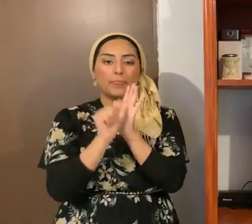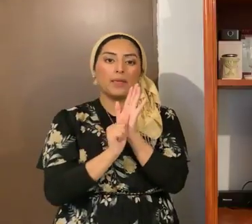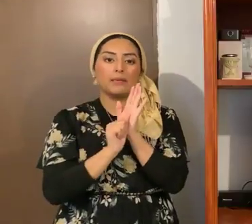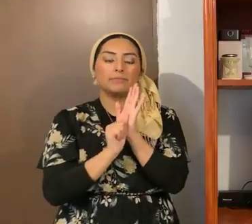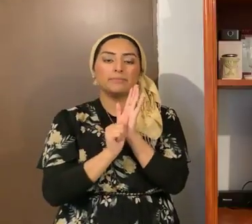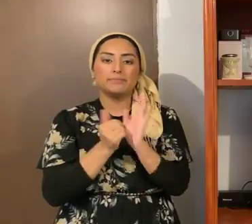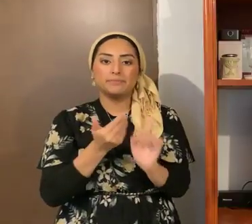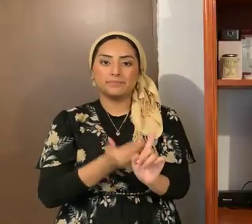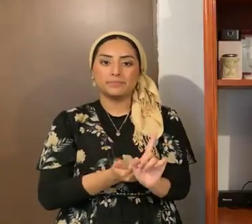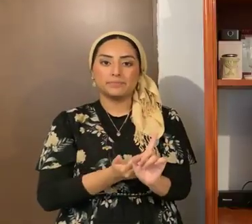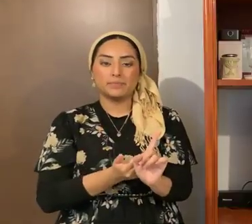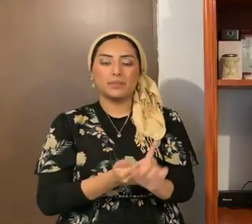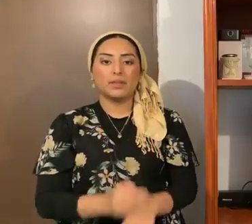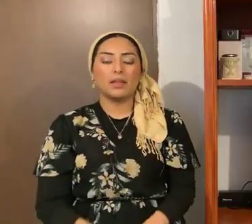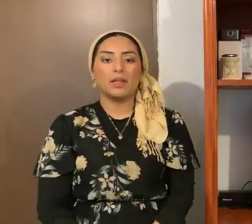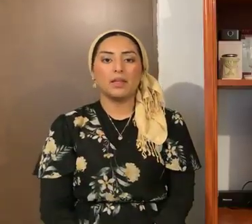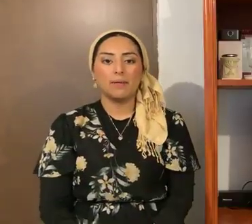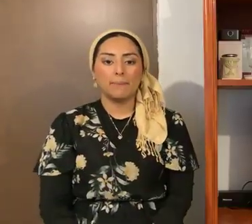Aarón.